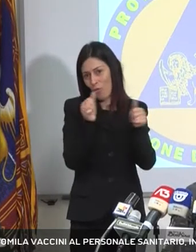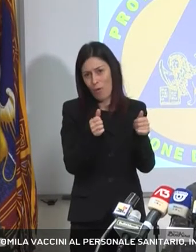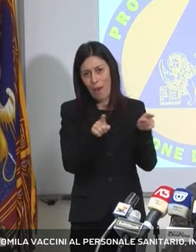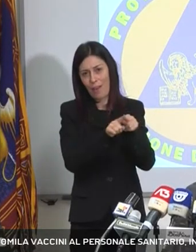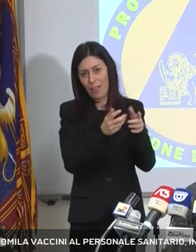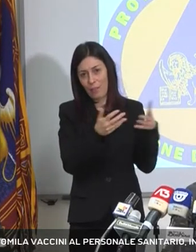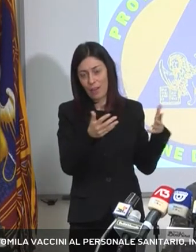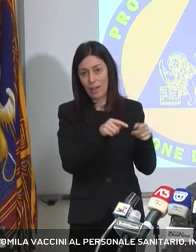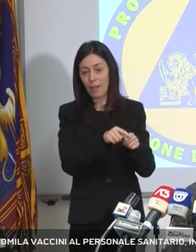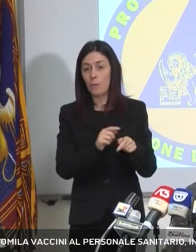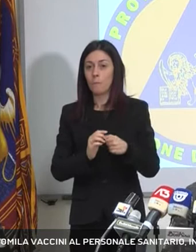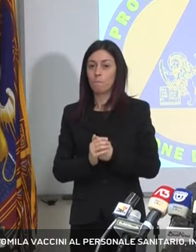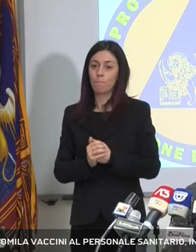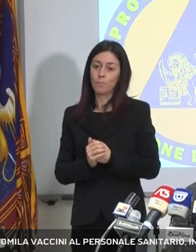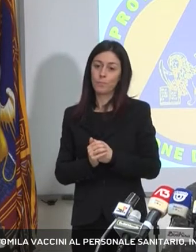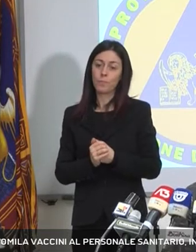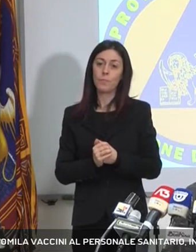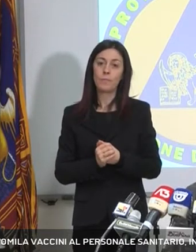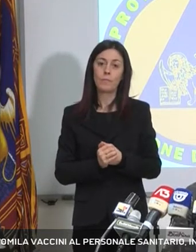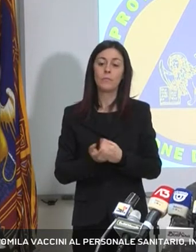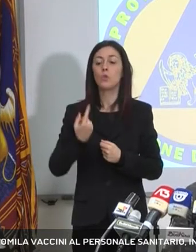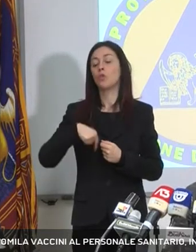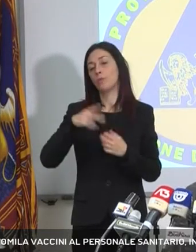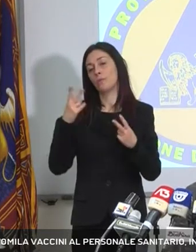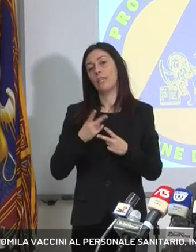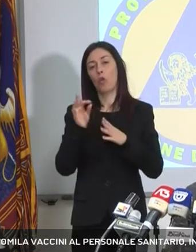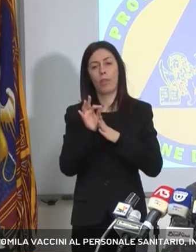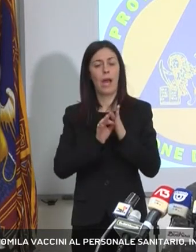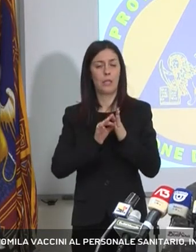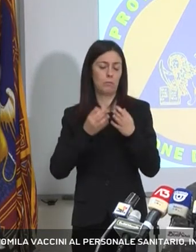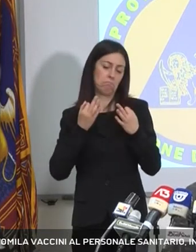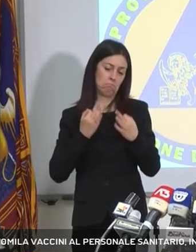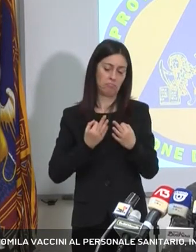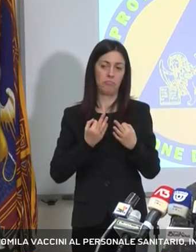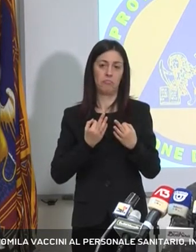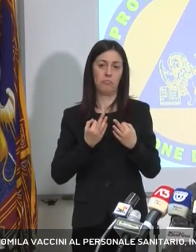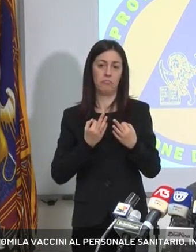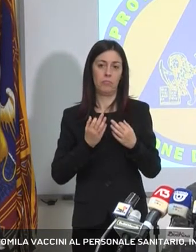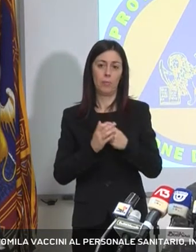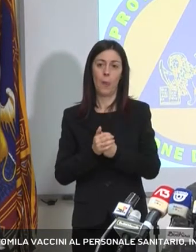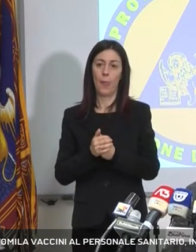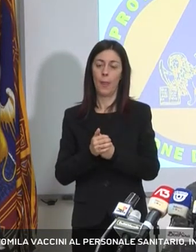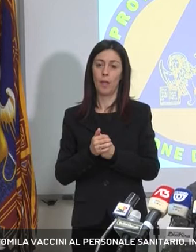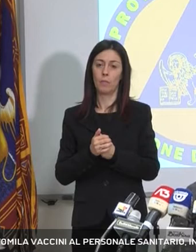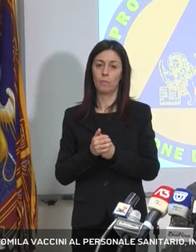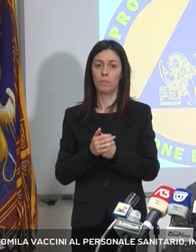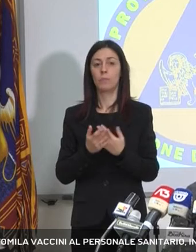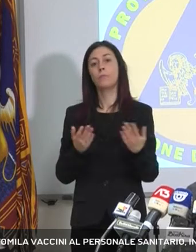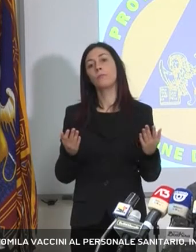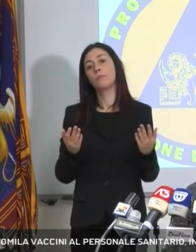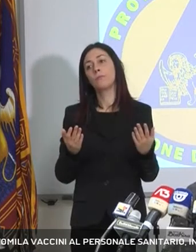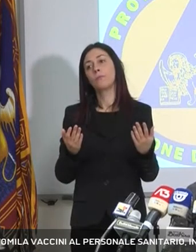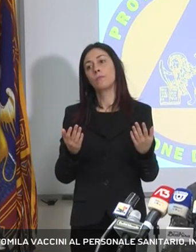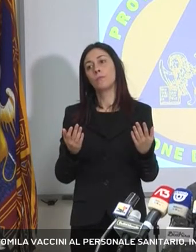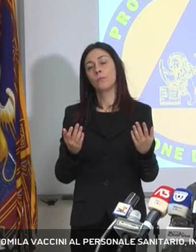abbiamo dati assolutamente solidi, sia con l'R con T, non ve lo dico perché lo